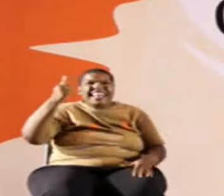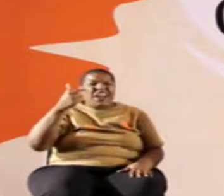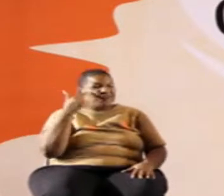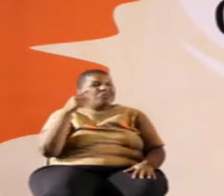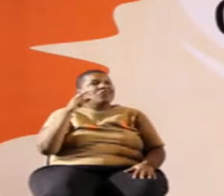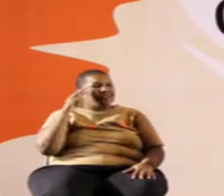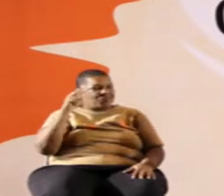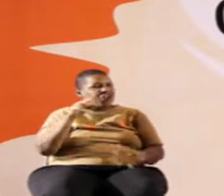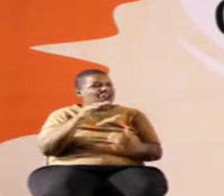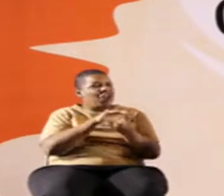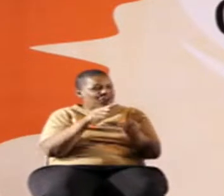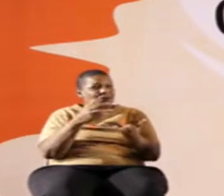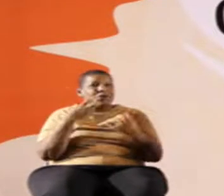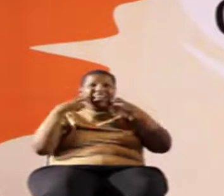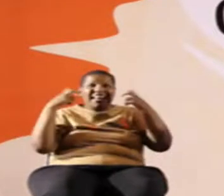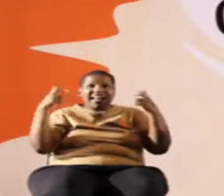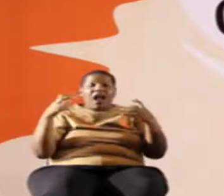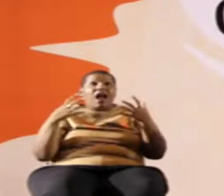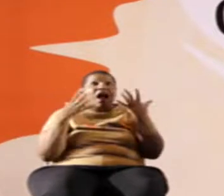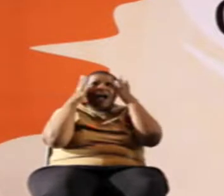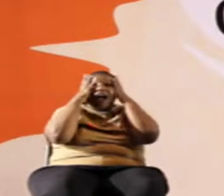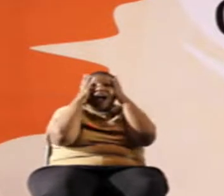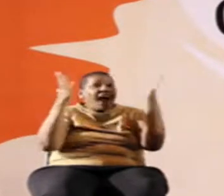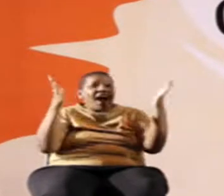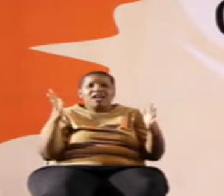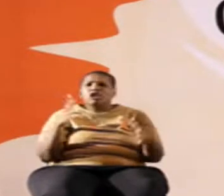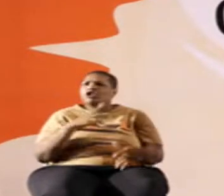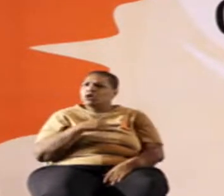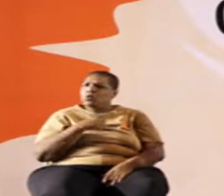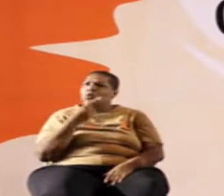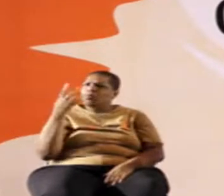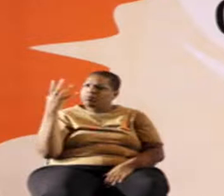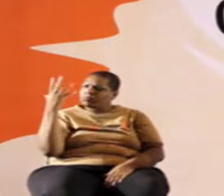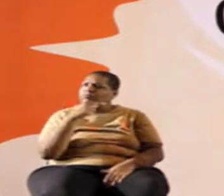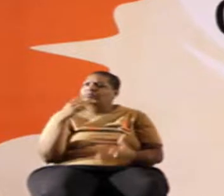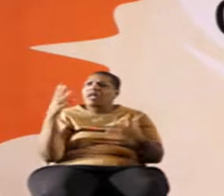ver no YouTube, grita, delira, delira.